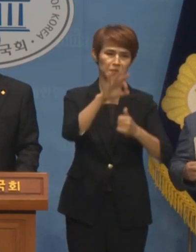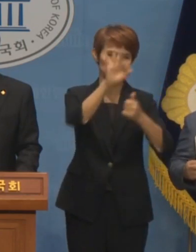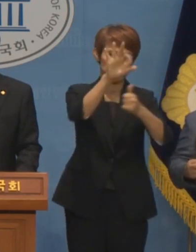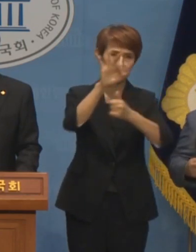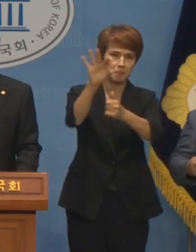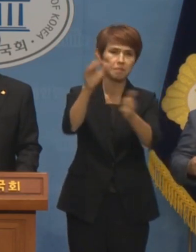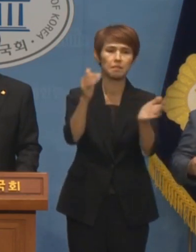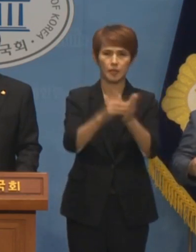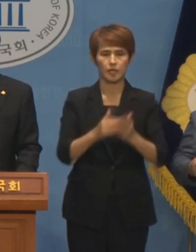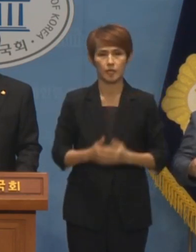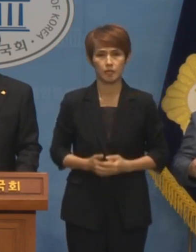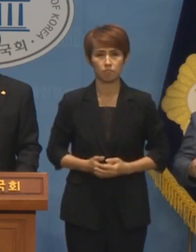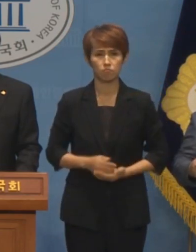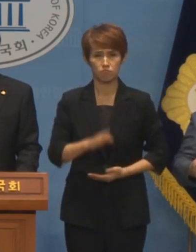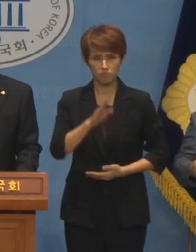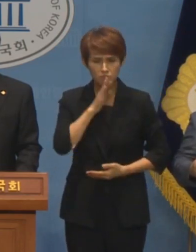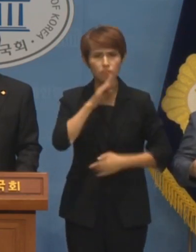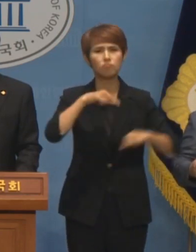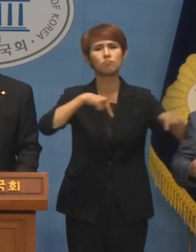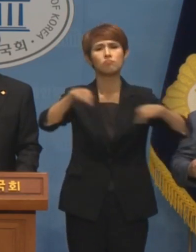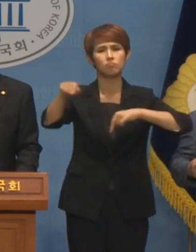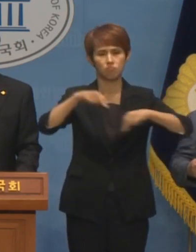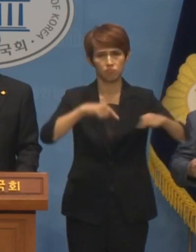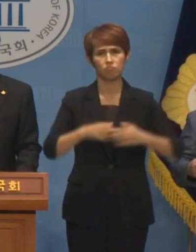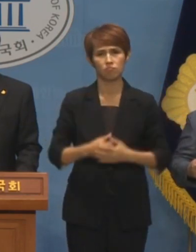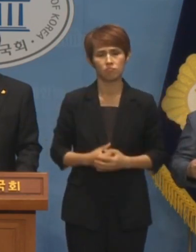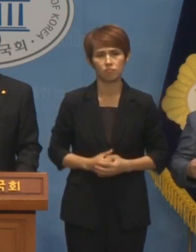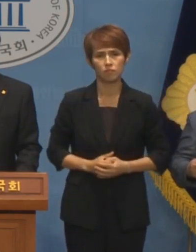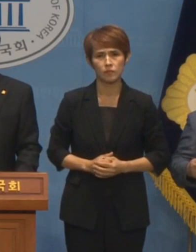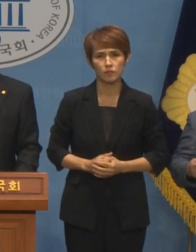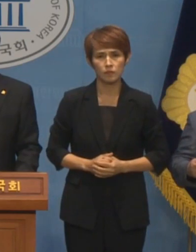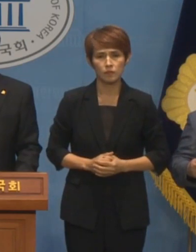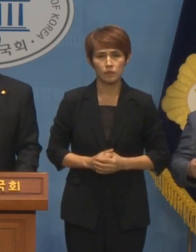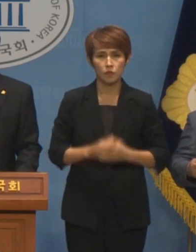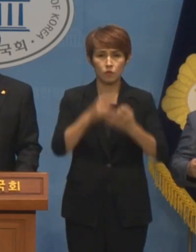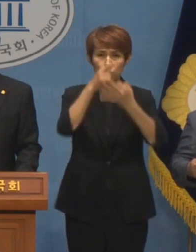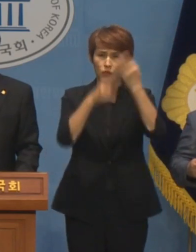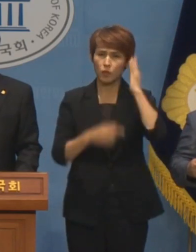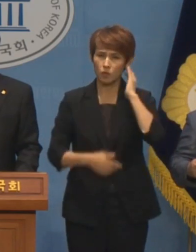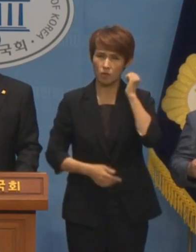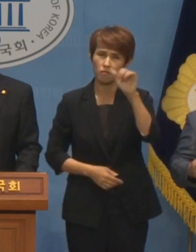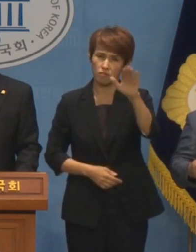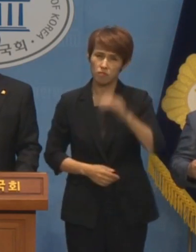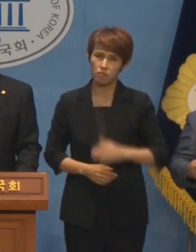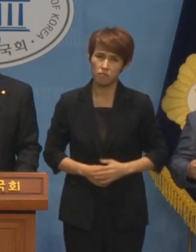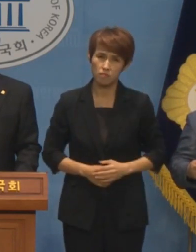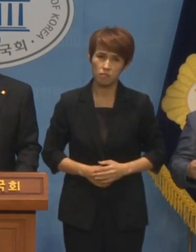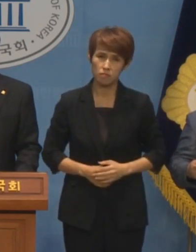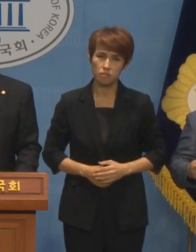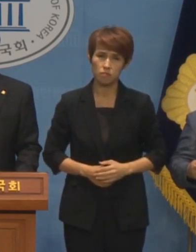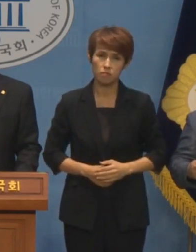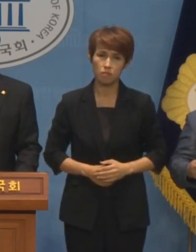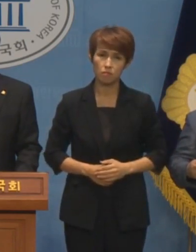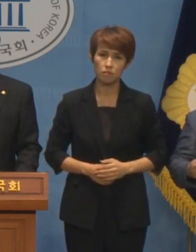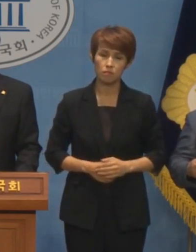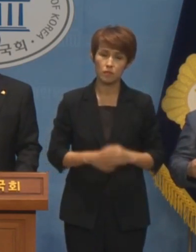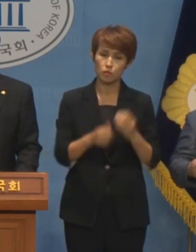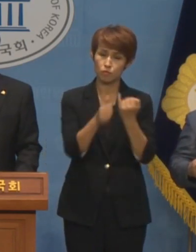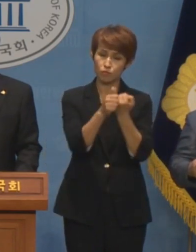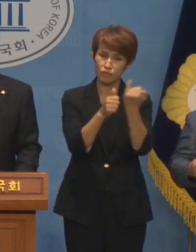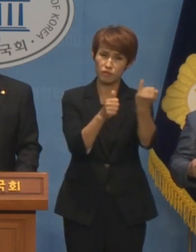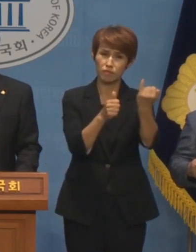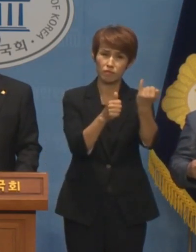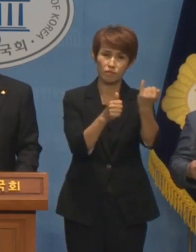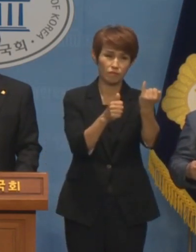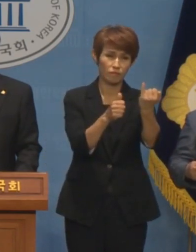이것이 바로 올바른 정치 행위인 것입니다. 윤석열 대통령, 지금 김건희 여사와 관련된